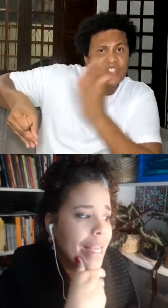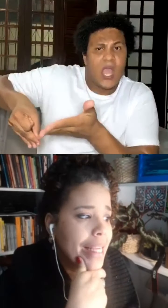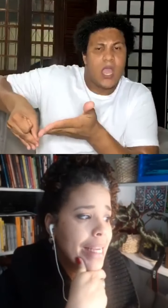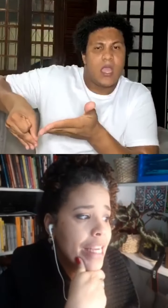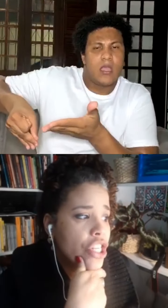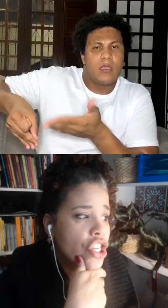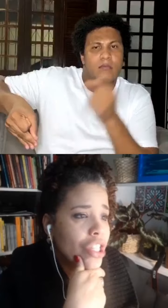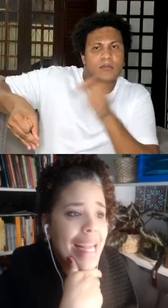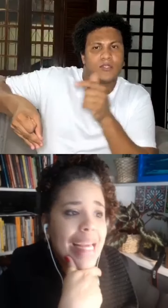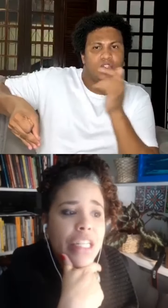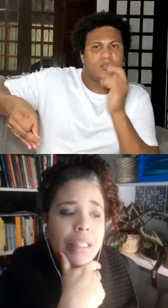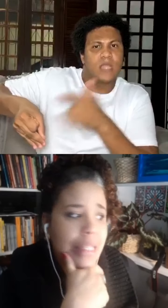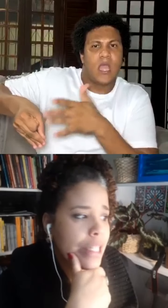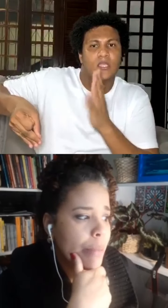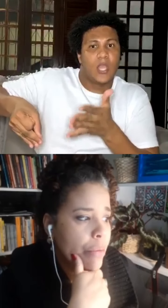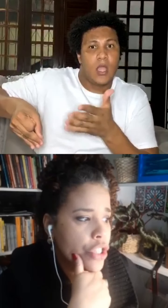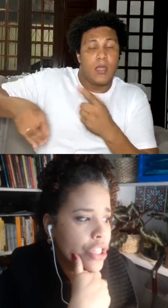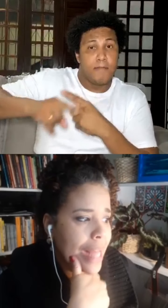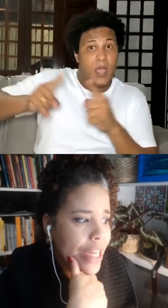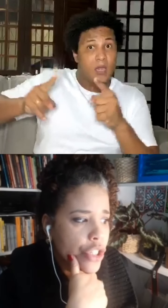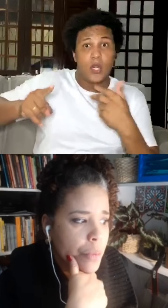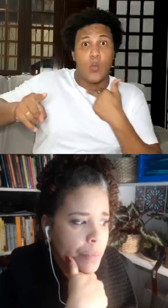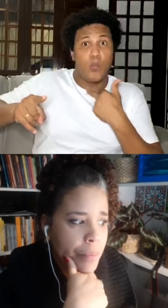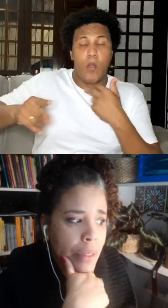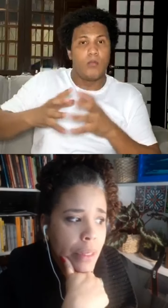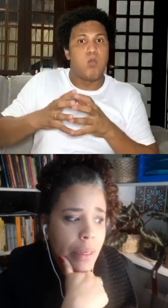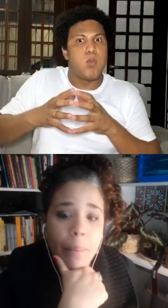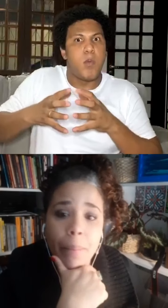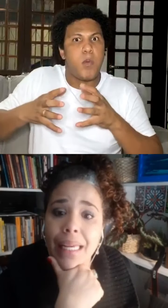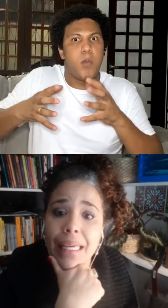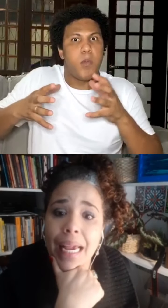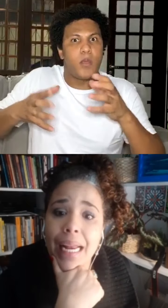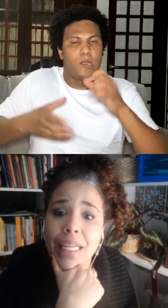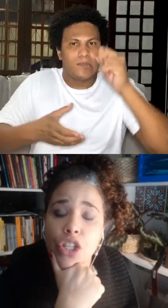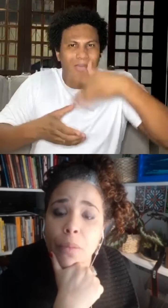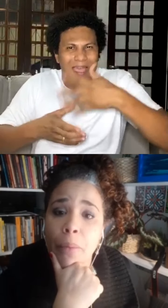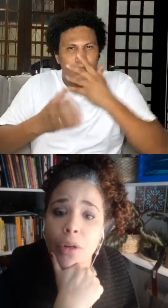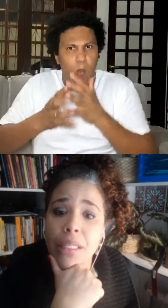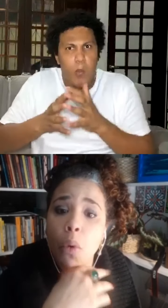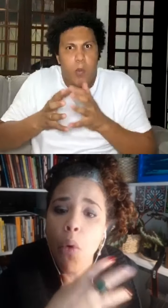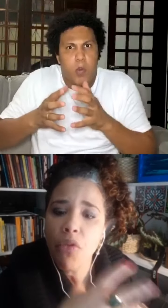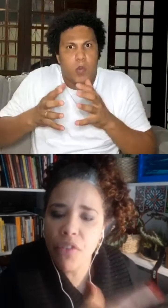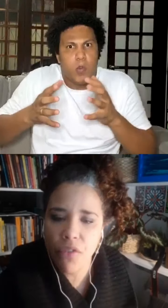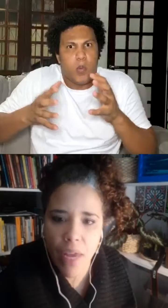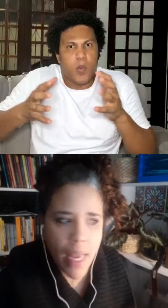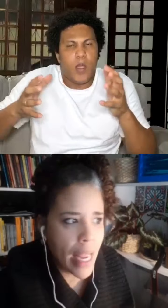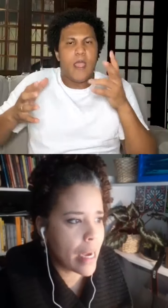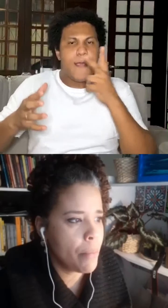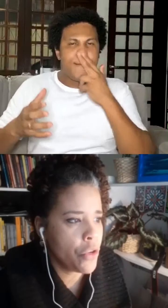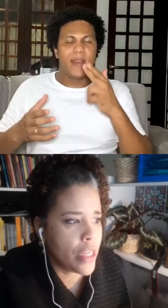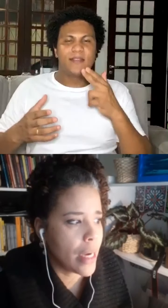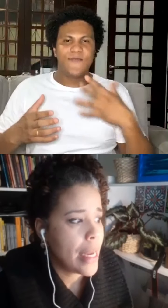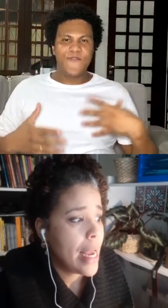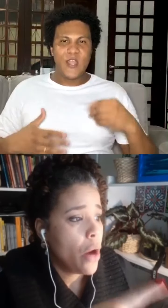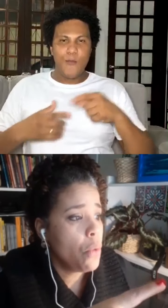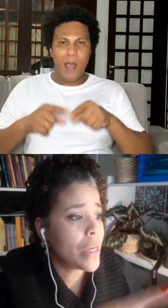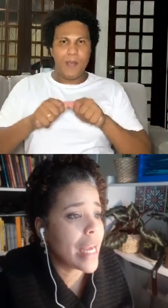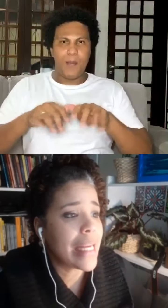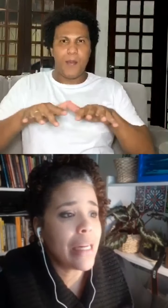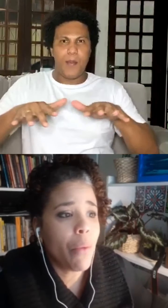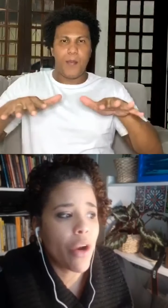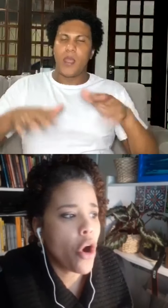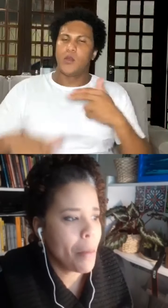podem estar em grandíssima quantidade para que elas possam conviver em harmonia. O